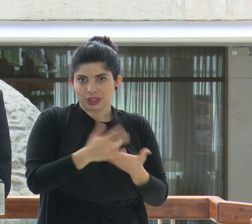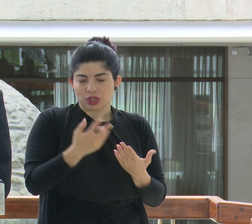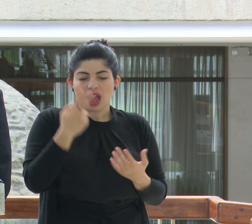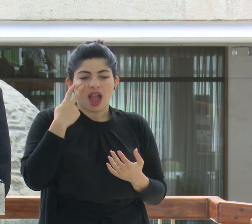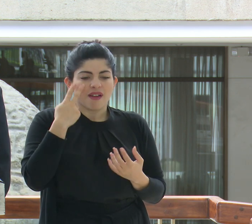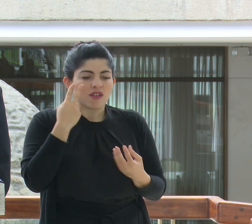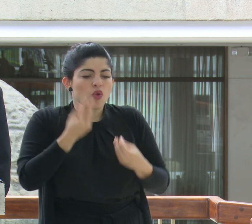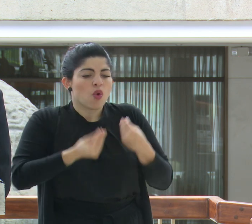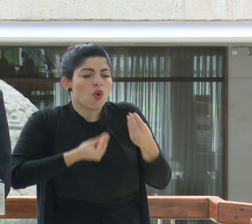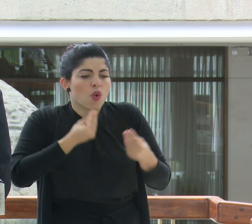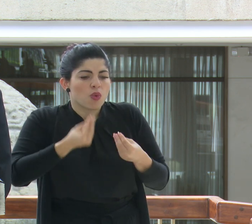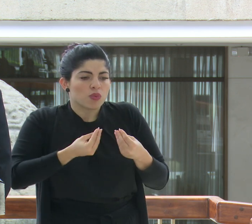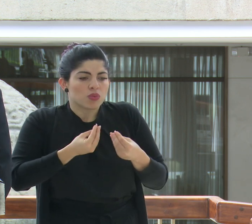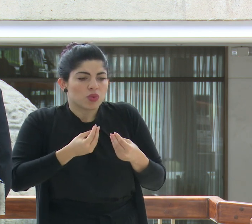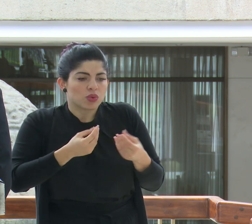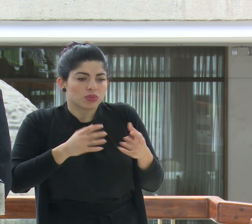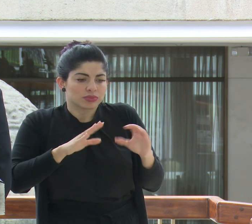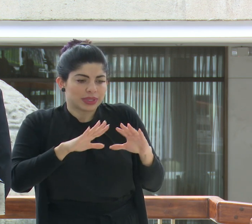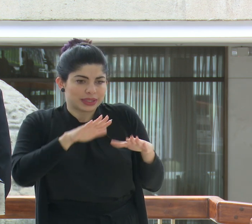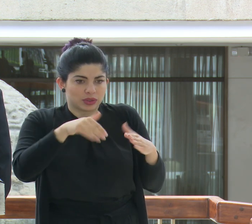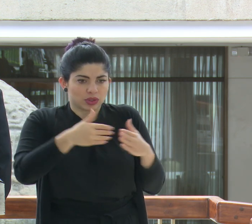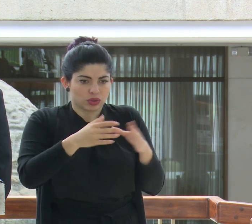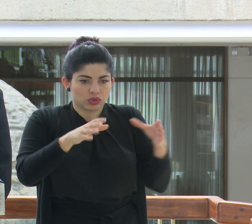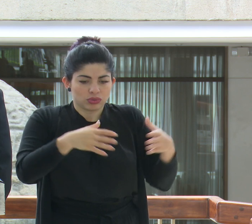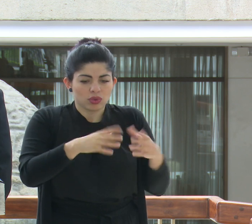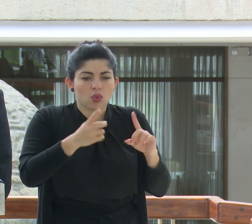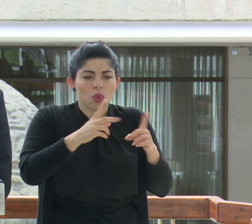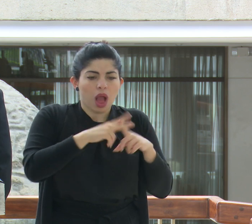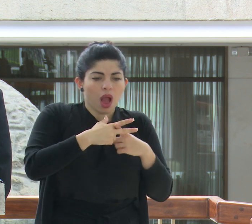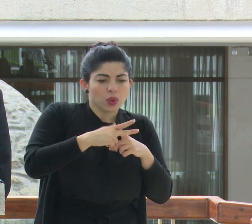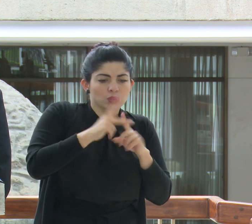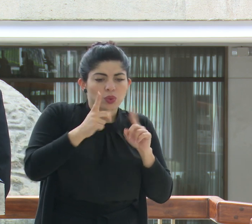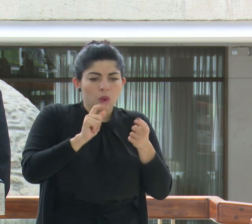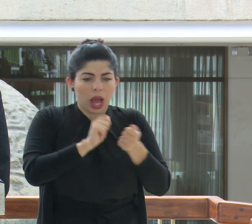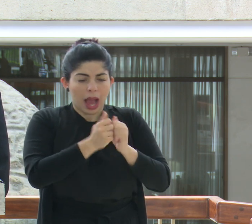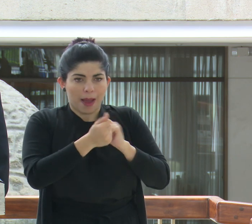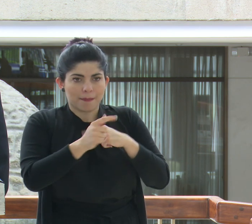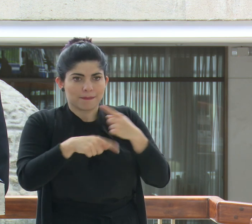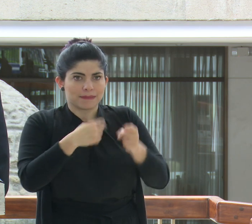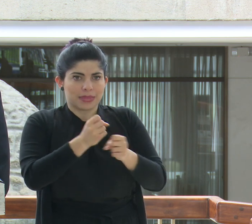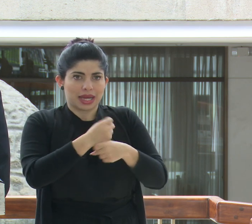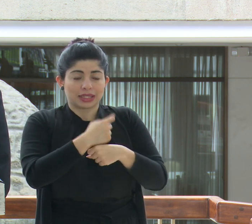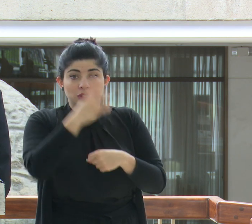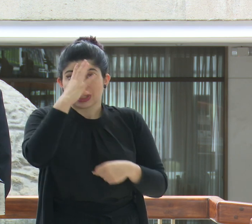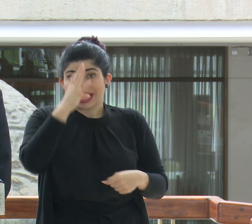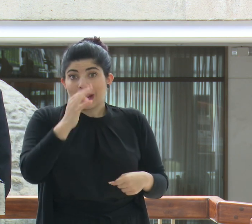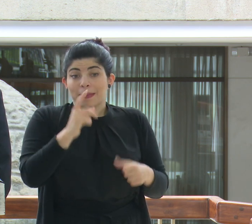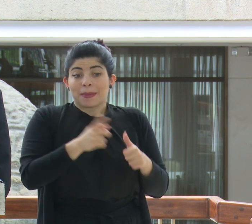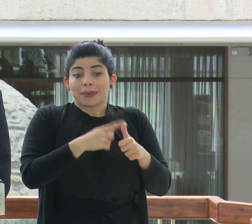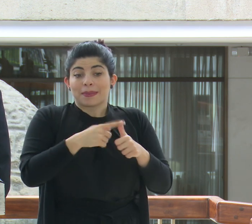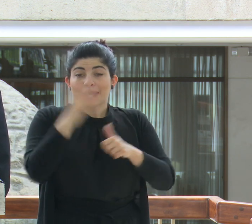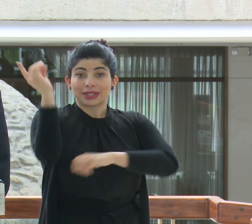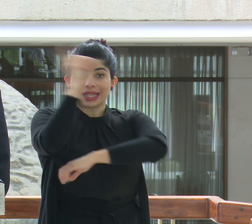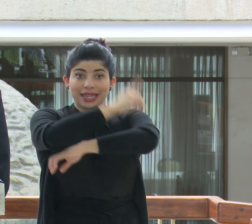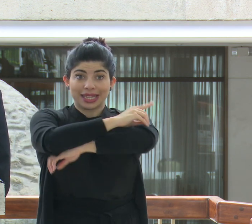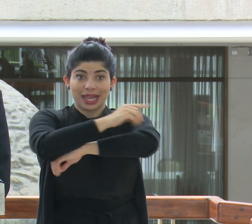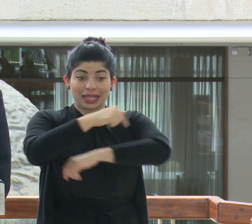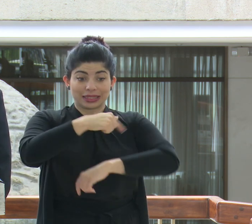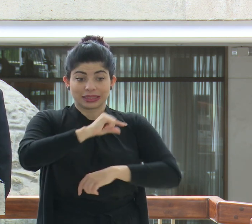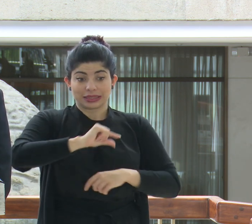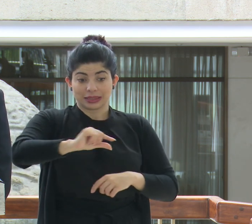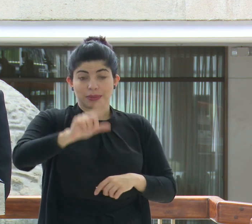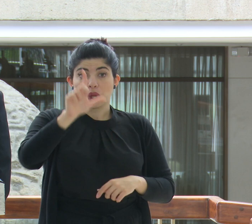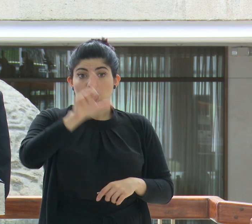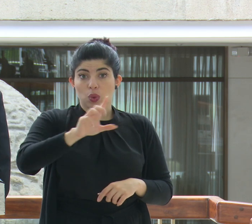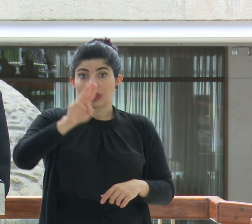ver cómo estamos y qué ajustes y qué cambios hacemos. Creo que para los primeros días de la próxima semana, lunes